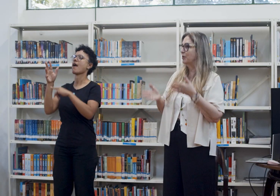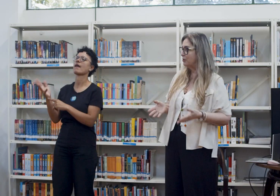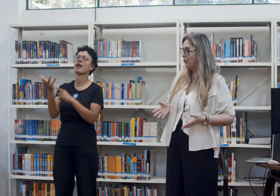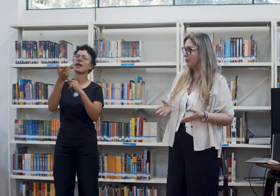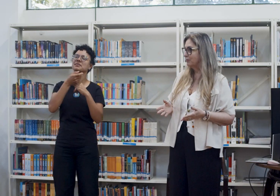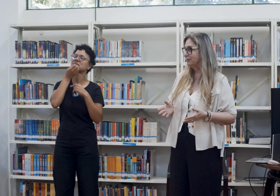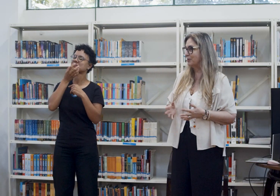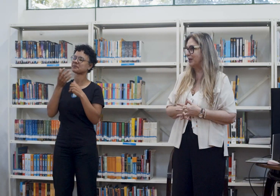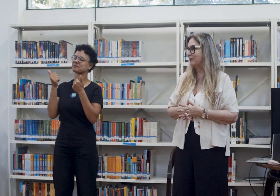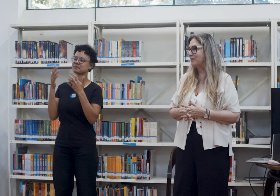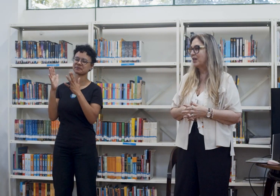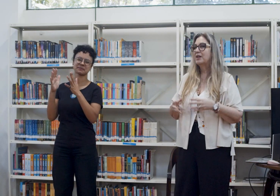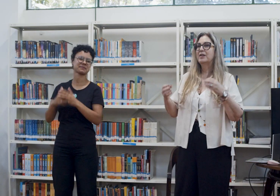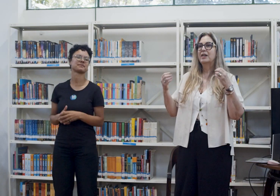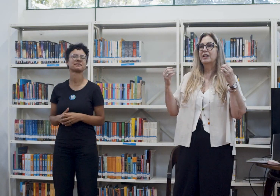assim, muito bem.